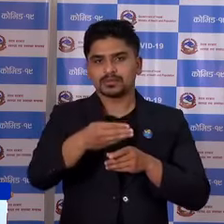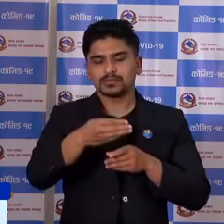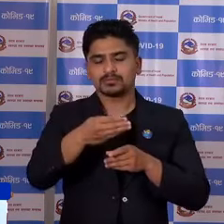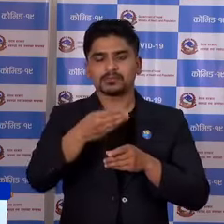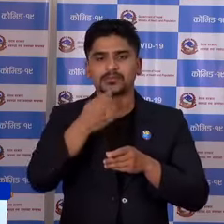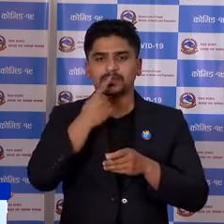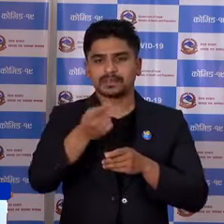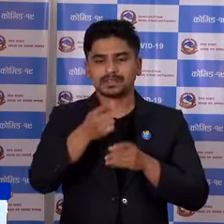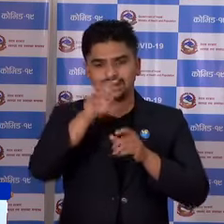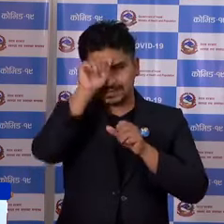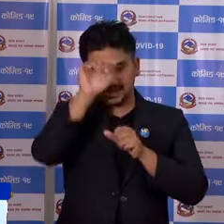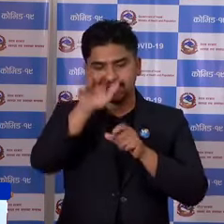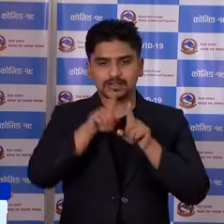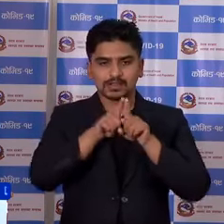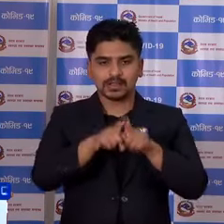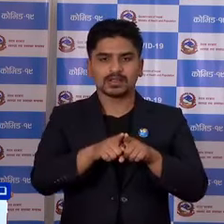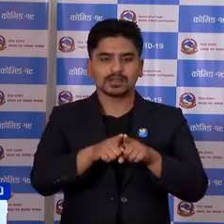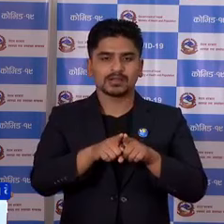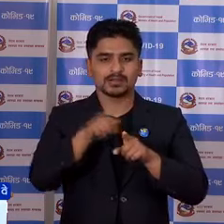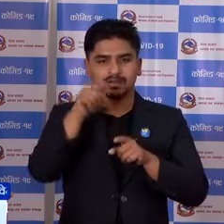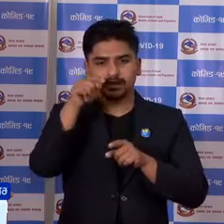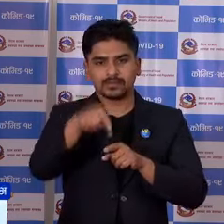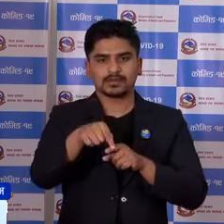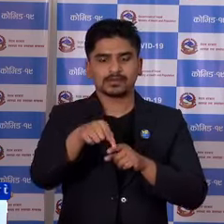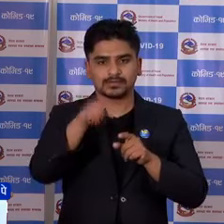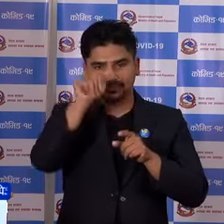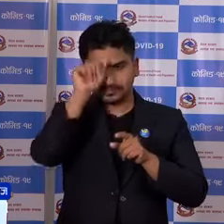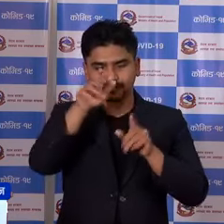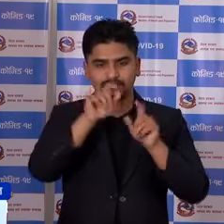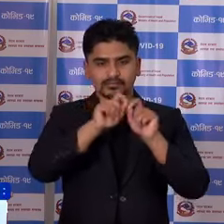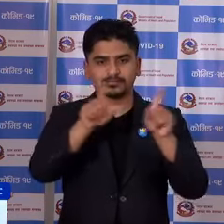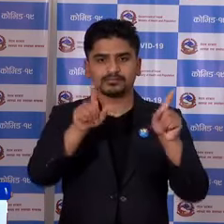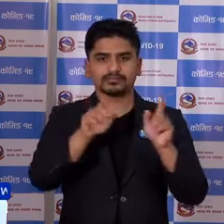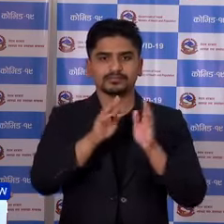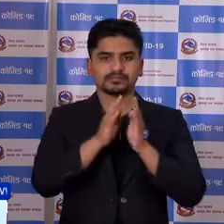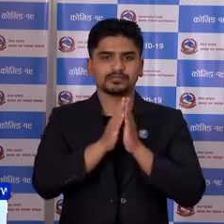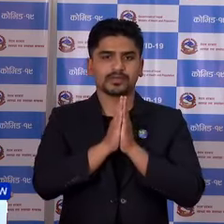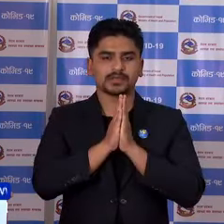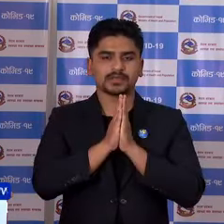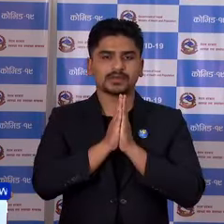रहनेछौँ भन्ने जानकारीसहित अहिलेको यो अपडेट म यही अन्त्य गर्छु। नमस्कार।